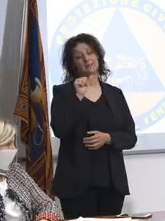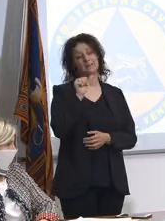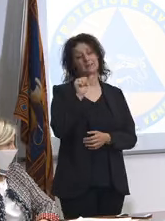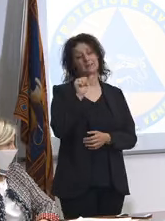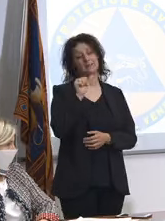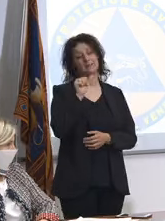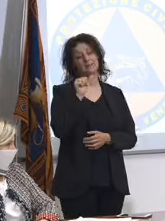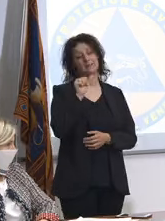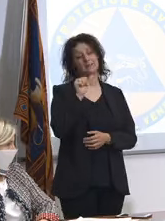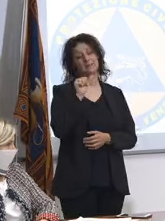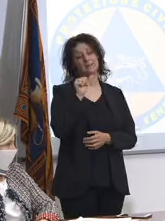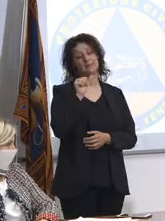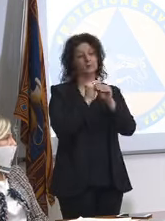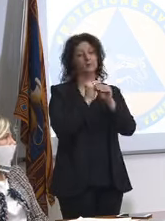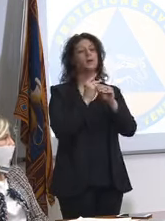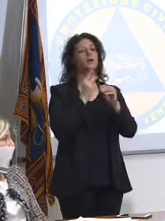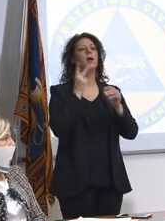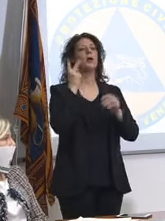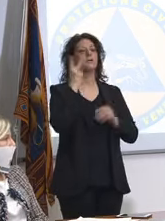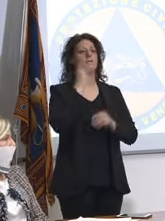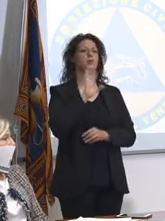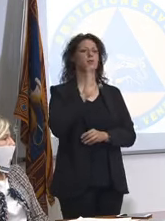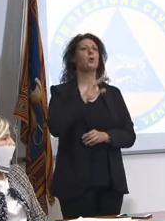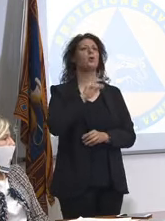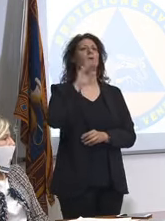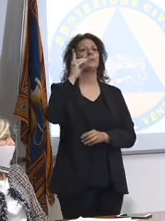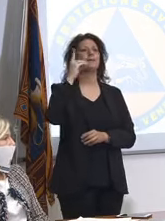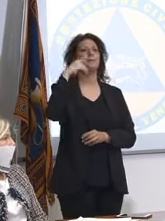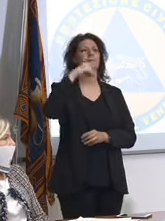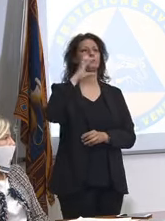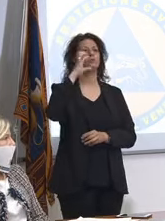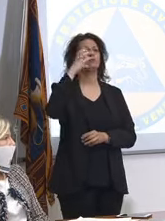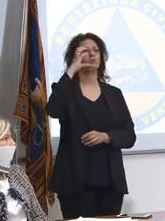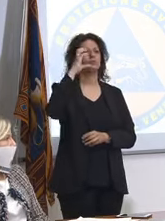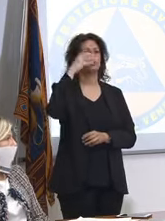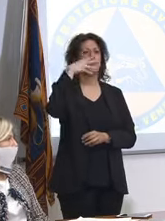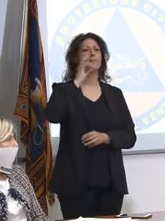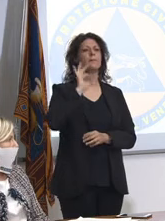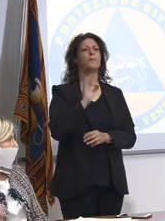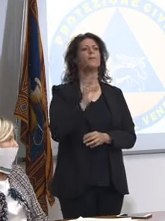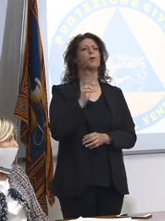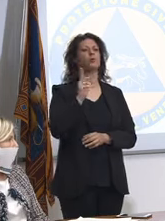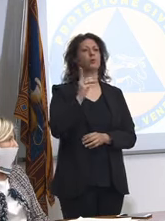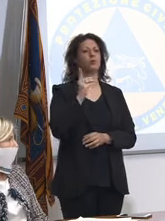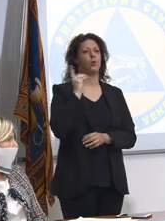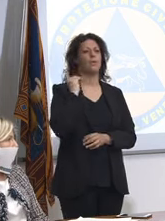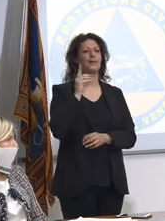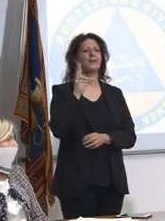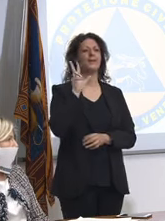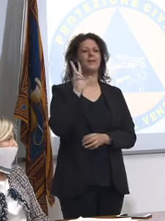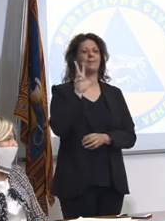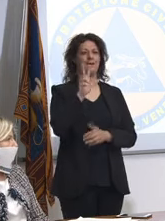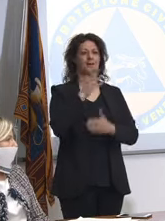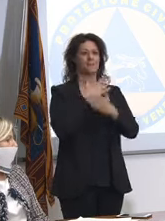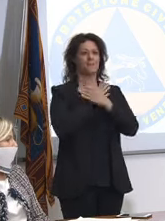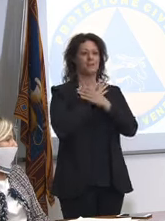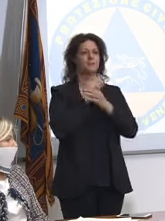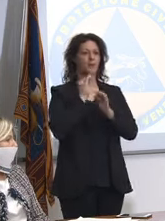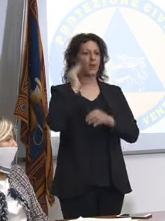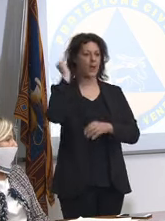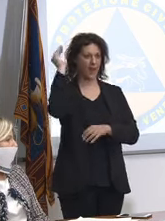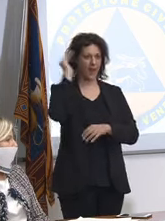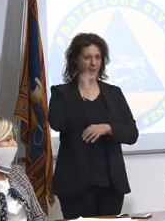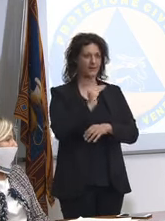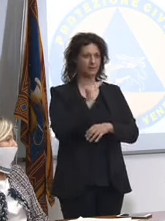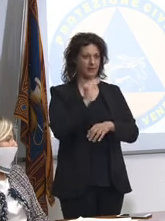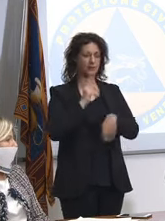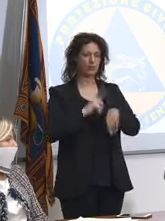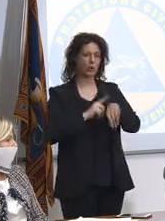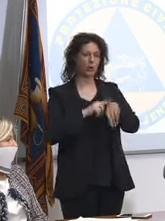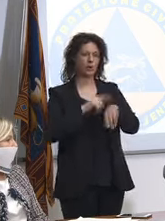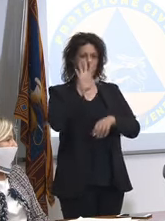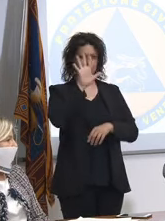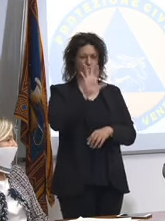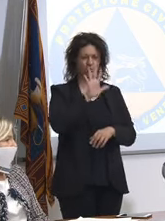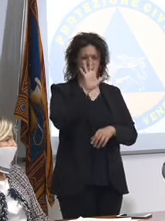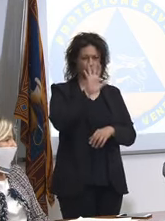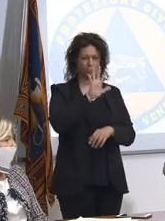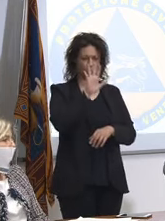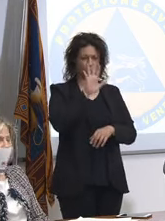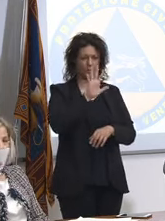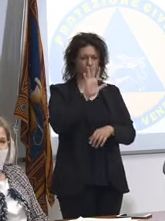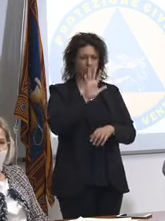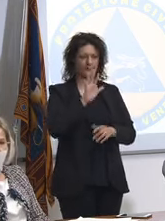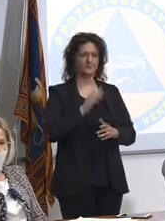il DPCM del domenica 3, che è arrivato alle 5 di sera, fra l'altro, adesso ricordo,